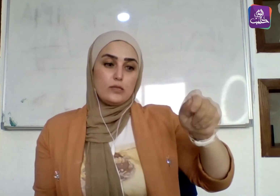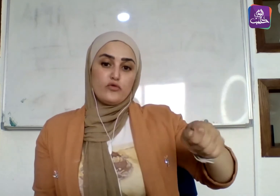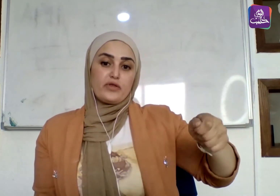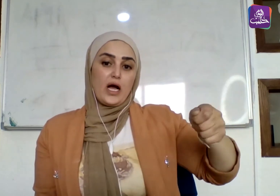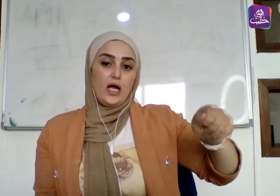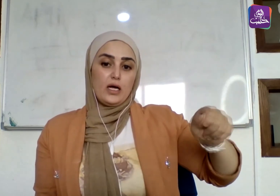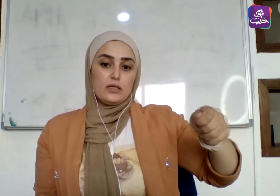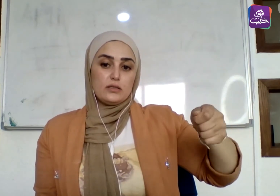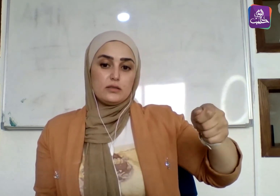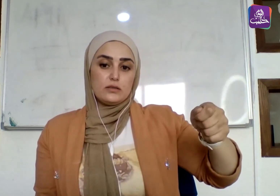مفتاح،